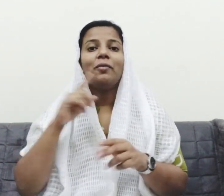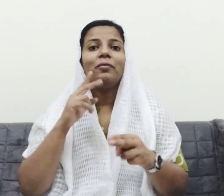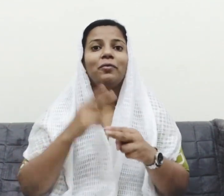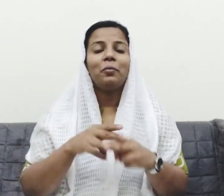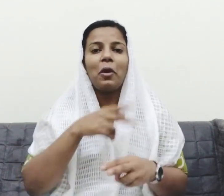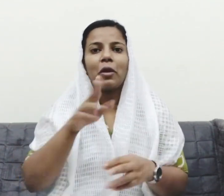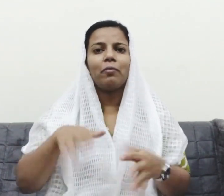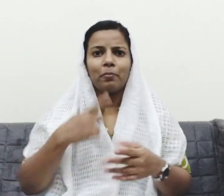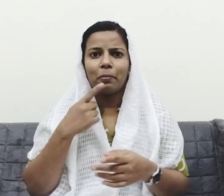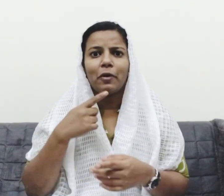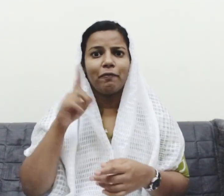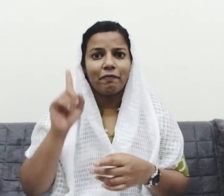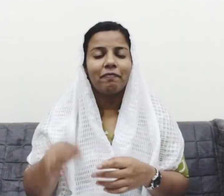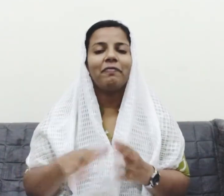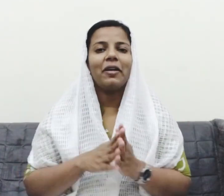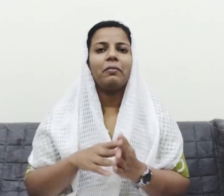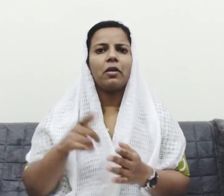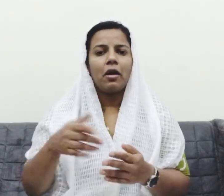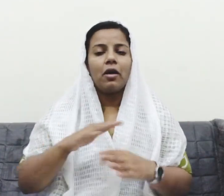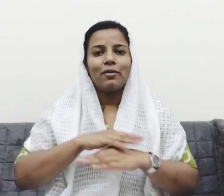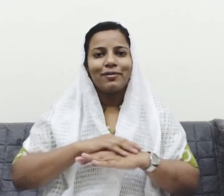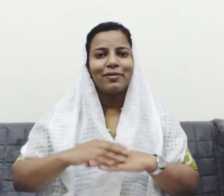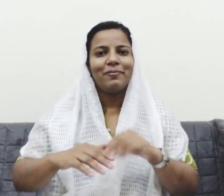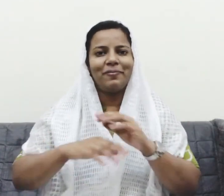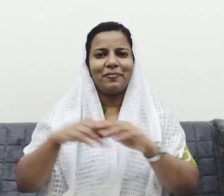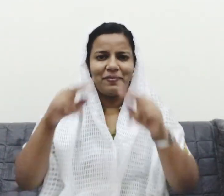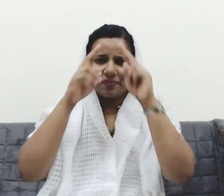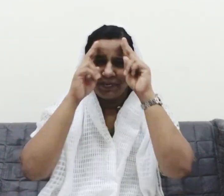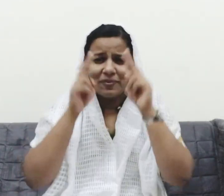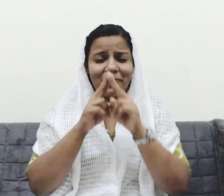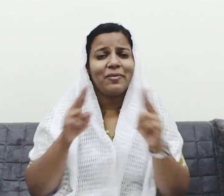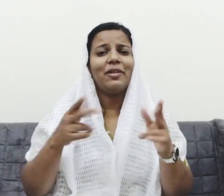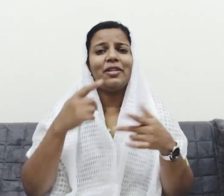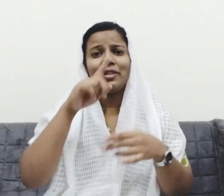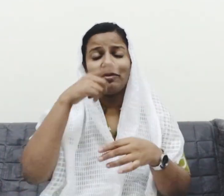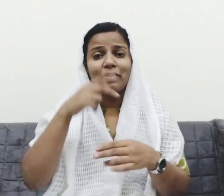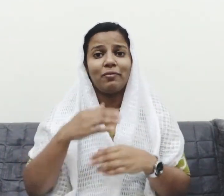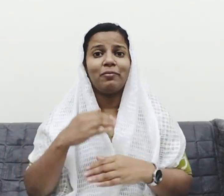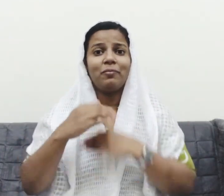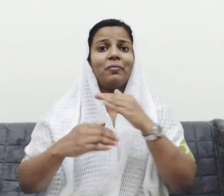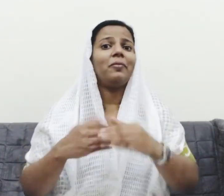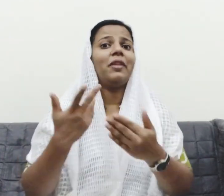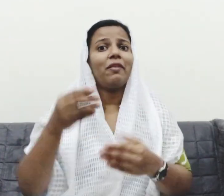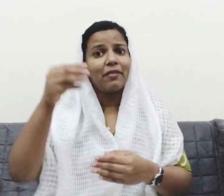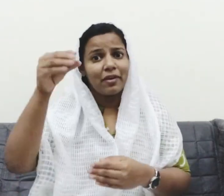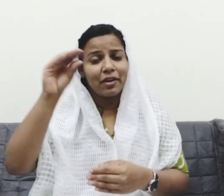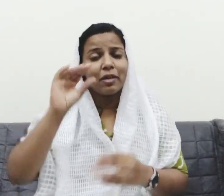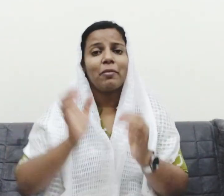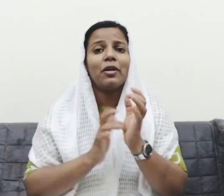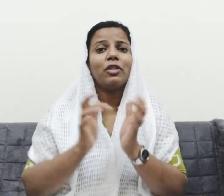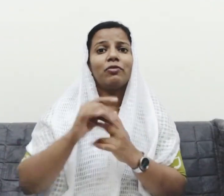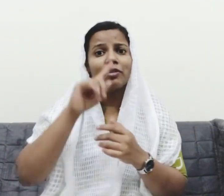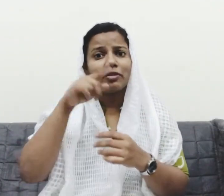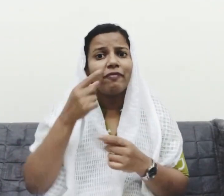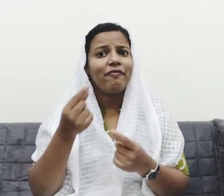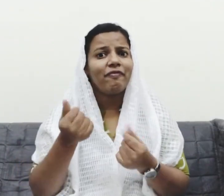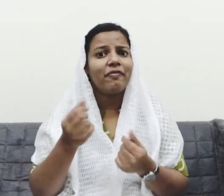അത് കേൾക്കുവാൻ എൻകറേജ് ചെയ്യുകയും ചെയ്യുക. അവർക്കും ആശ്വാസവും സമാധാനവും ജീവിതത്തിൽ മുന്നേറാനുള്ള കൃപ, ക്രിസ്തീയ ജീവിതത്തിലെ മൂല്യങ്ങൾ